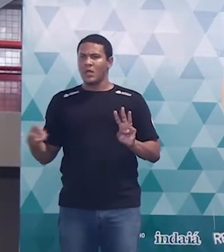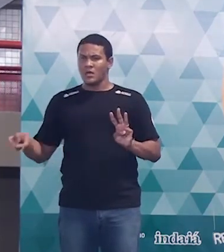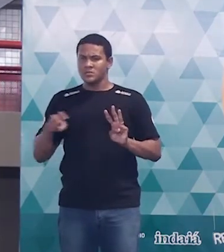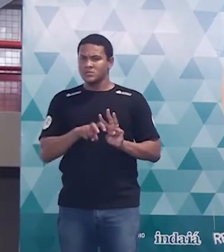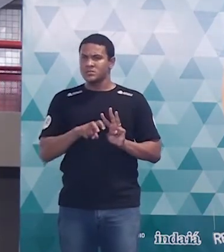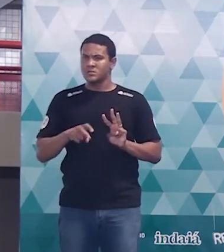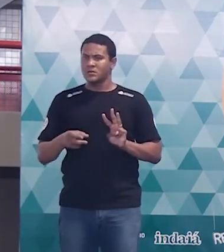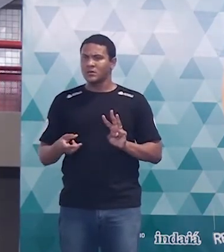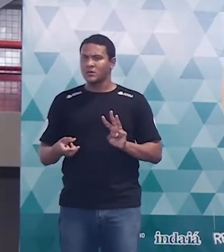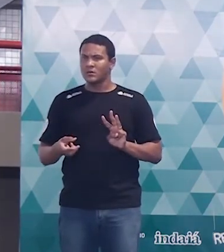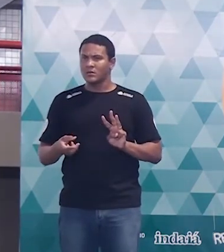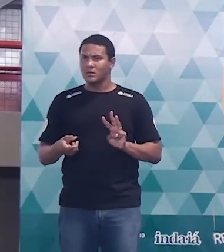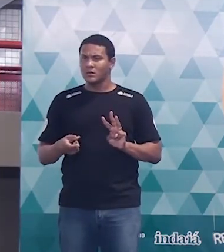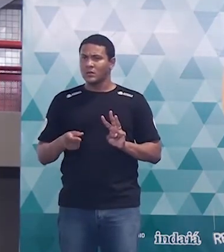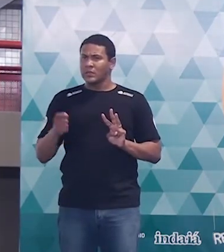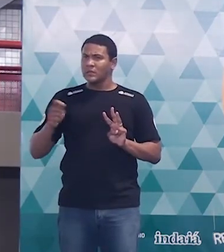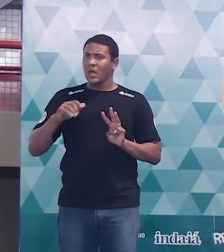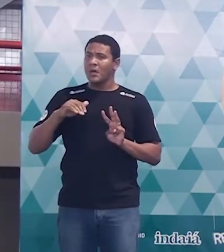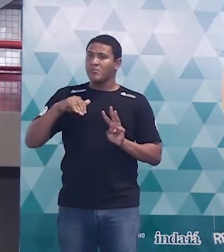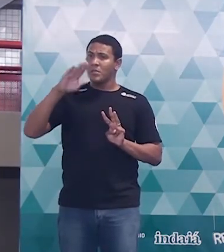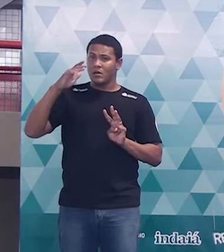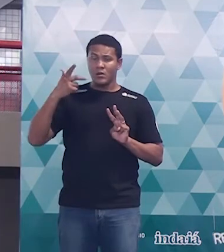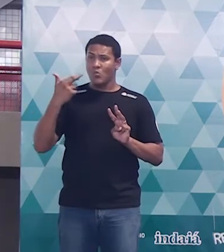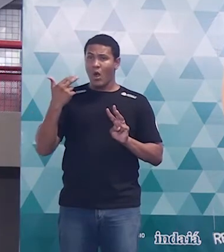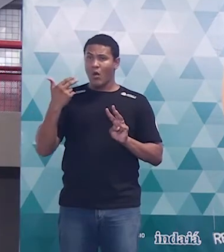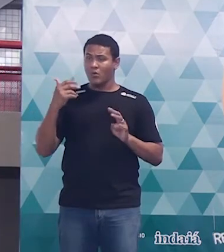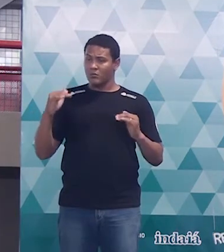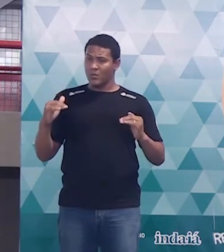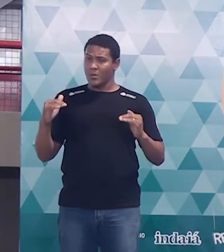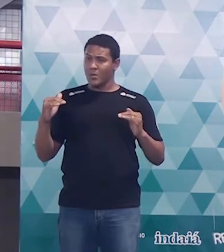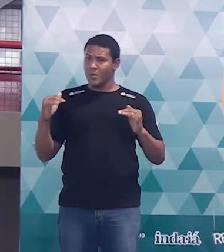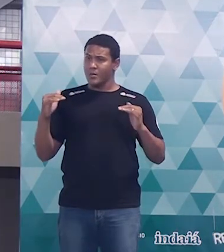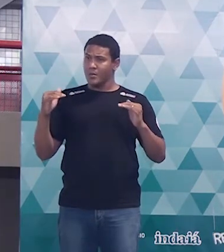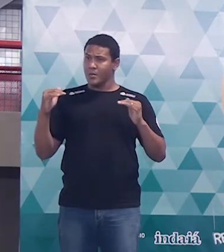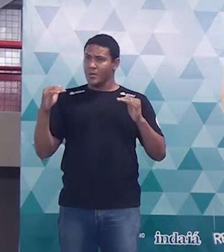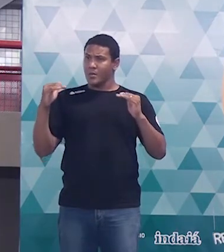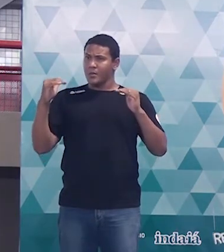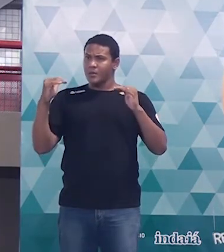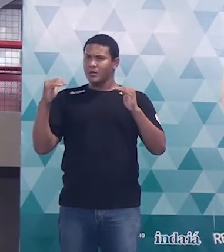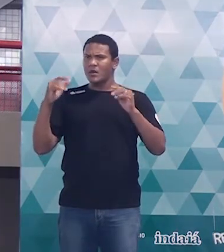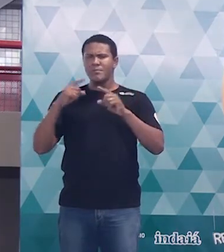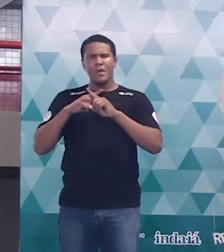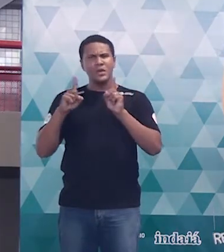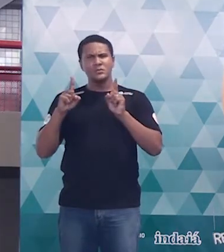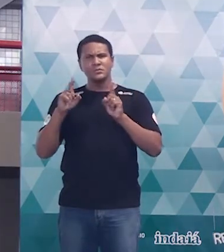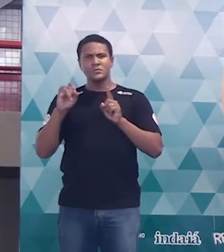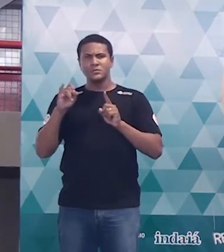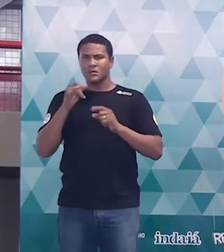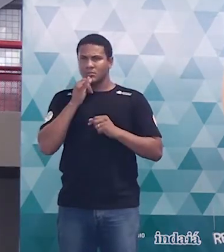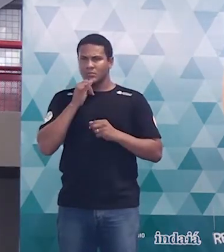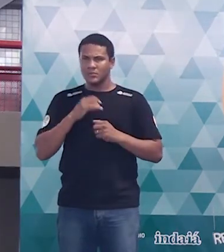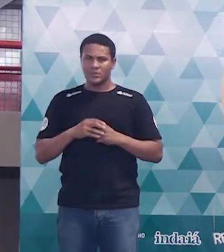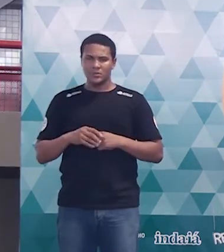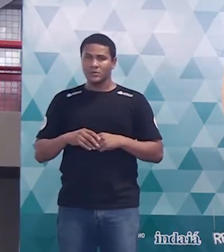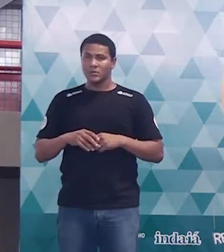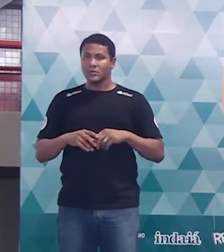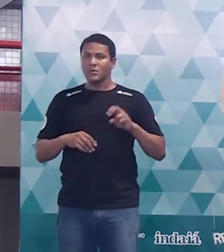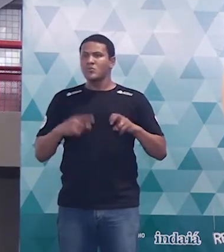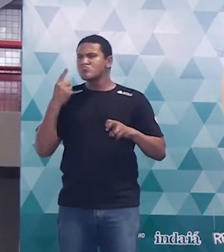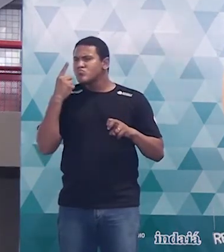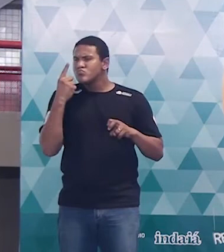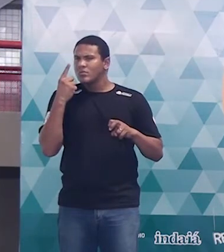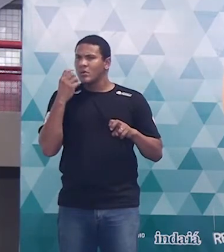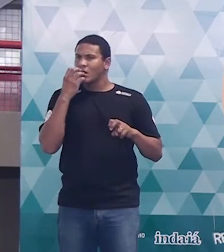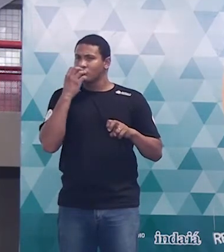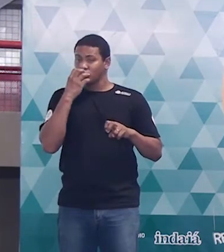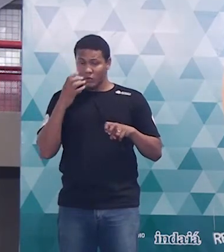Então está aumentando na mesma proporção. Mas se fosse um cachorro faminto, um cachorro comesse 2 quilos por